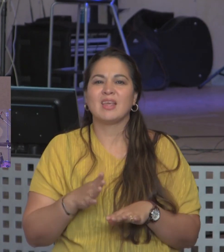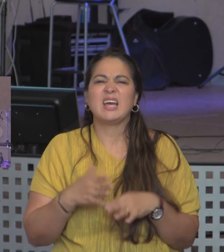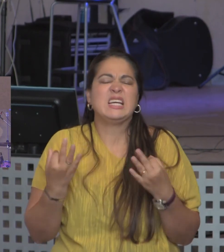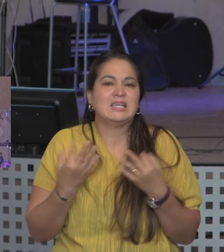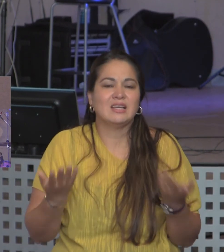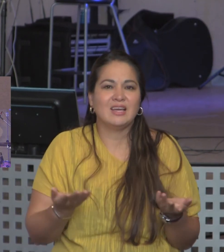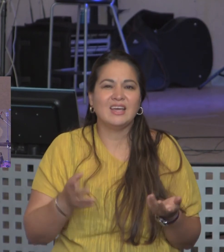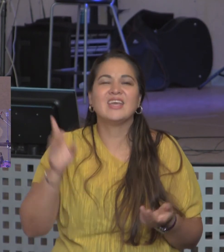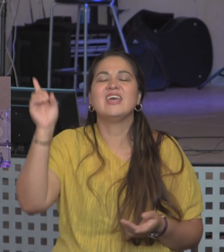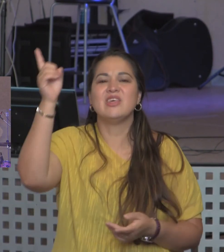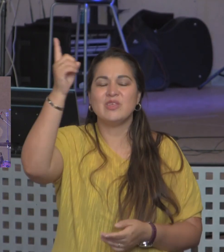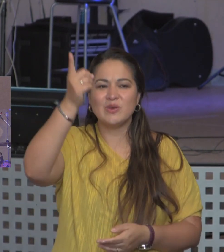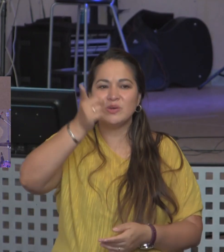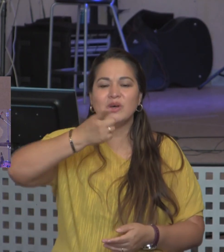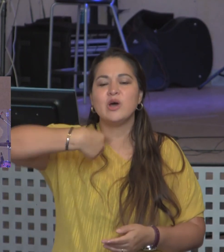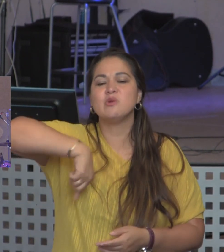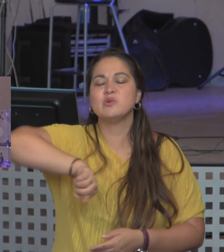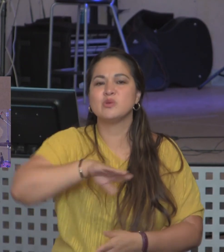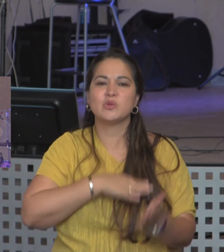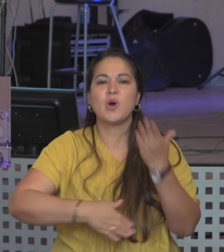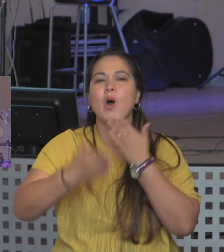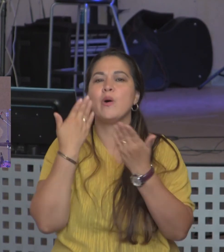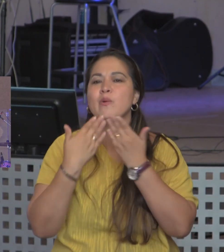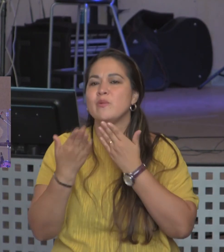Él sigue hablándonos